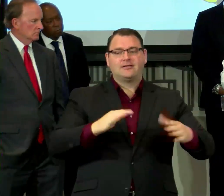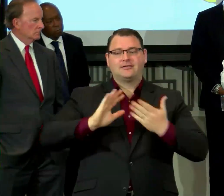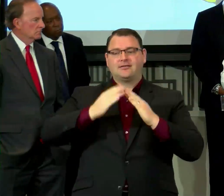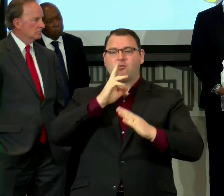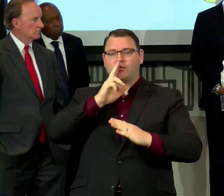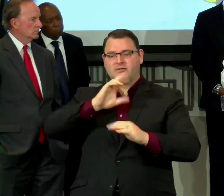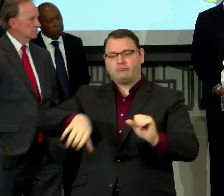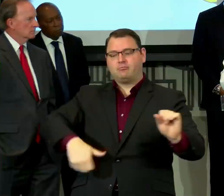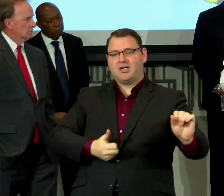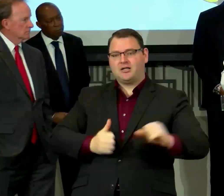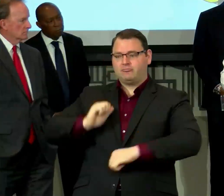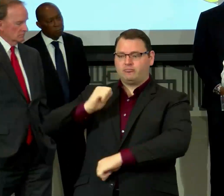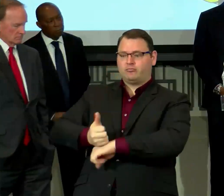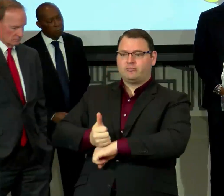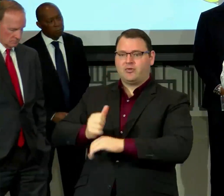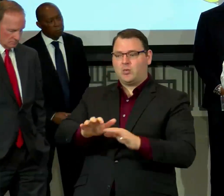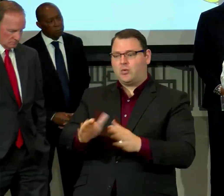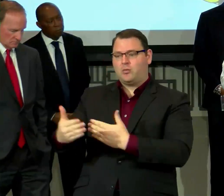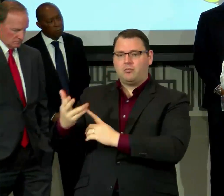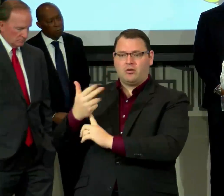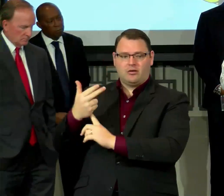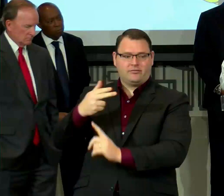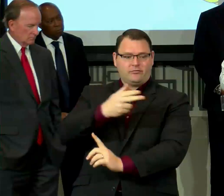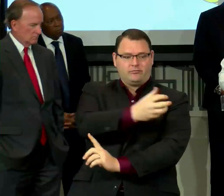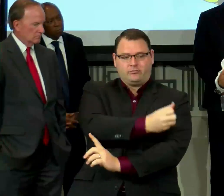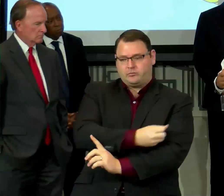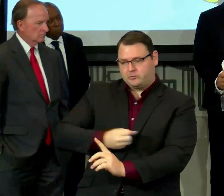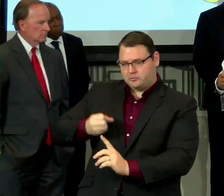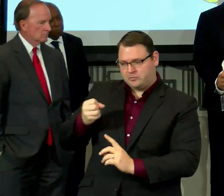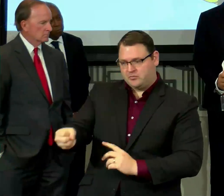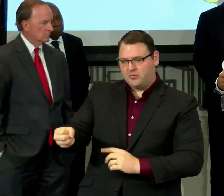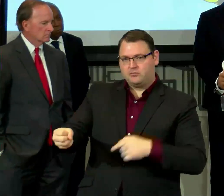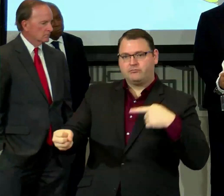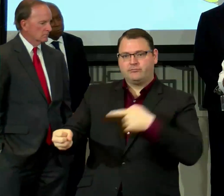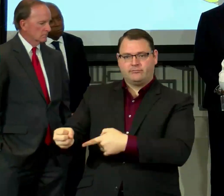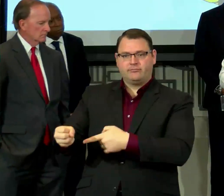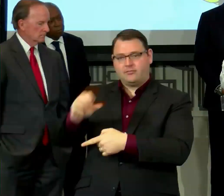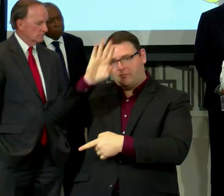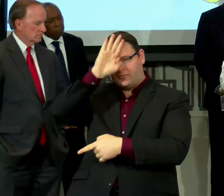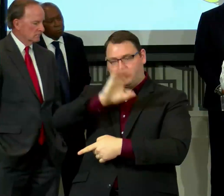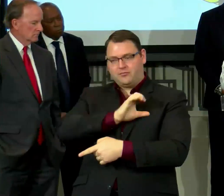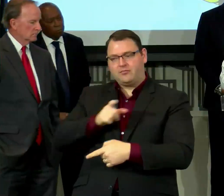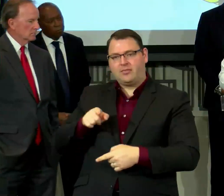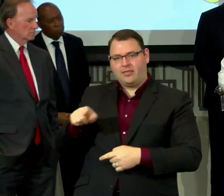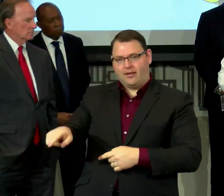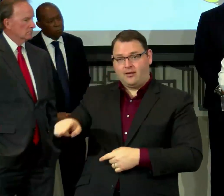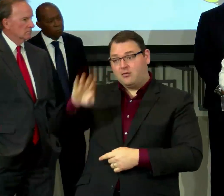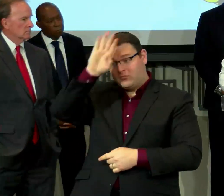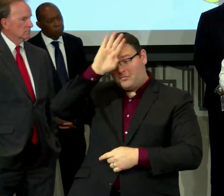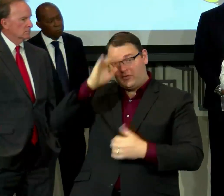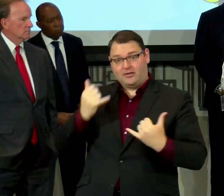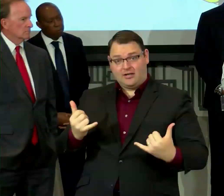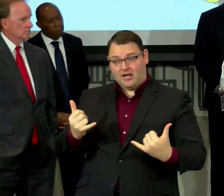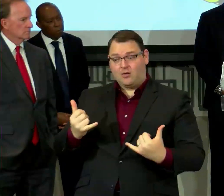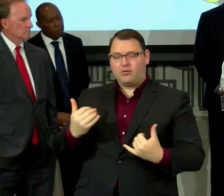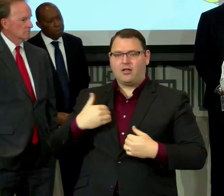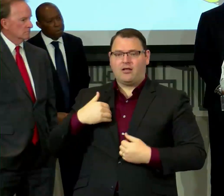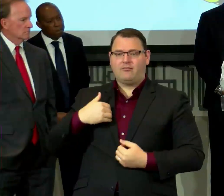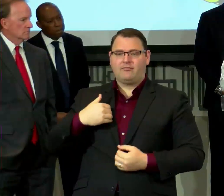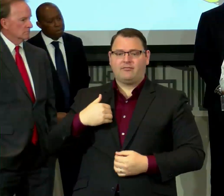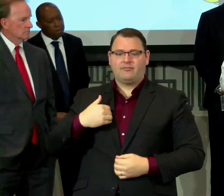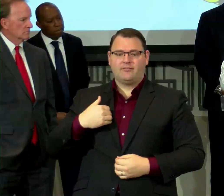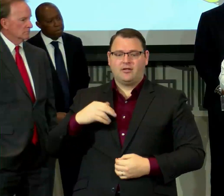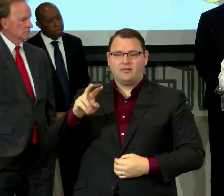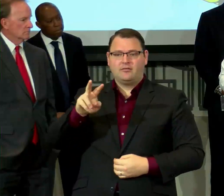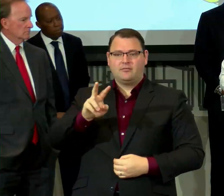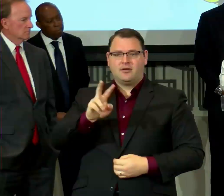tiene habitaciones en hoteles que podamos poner a los bomberos. En este momento tenemos 22 en